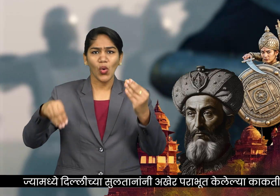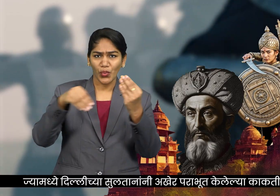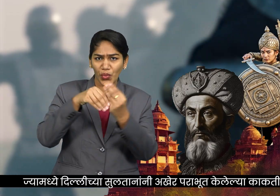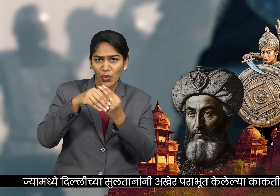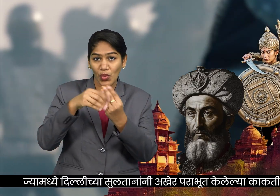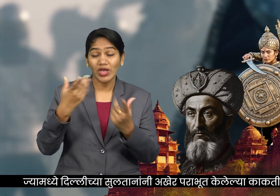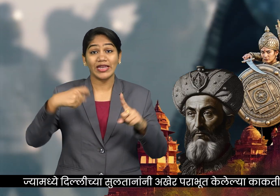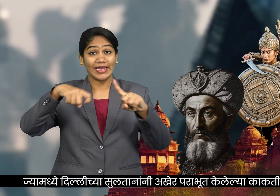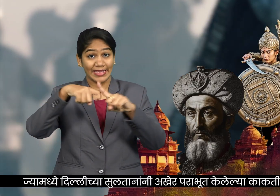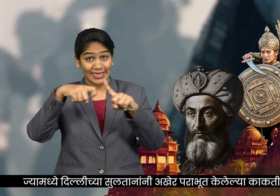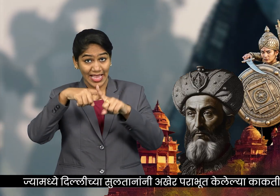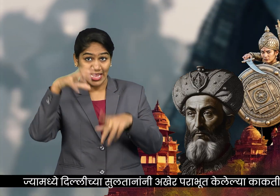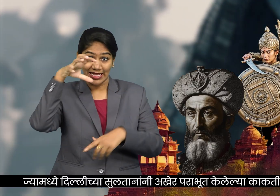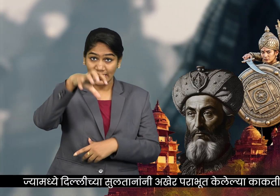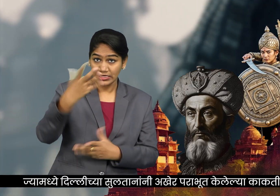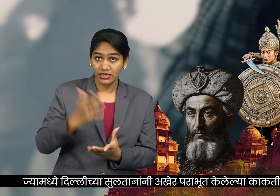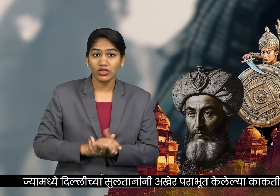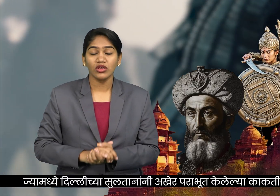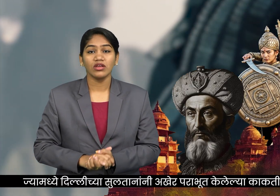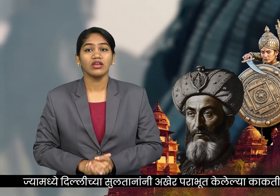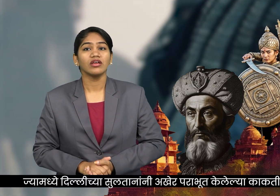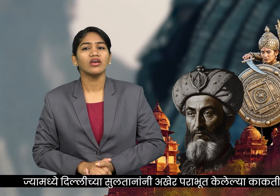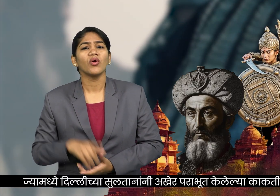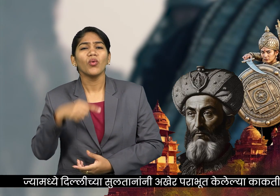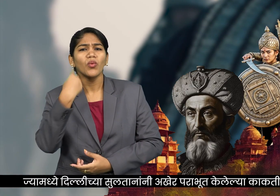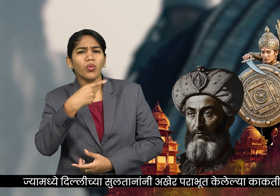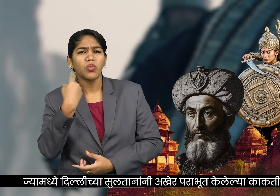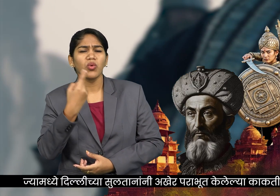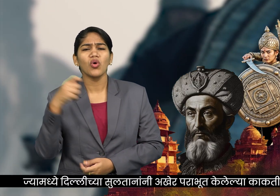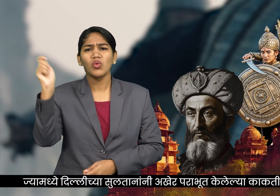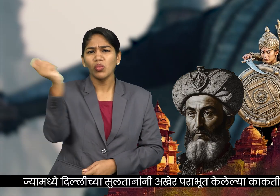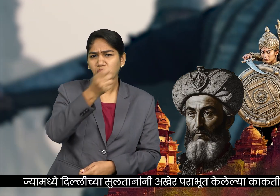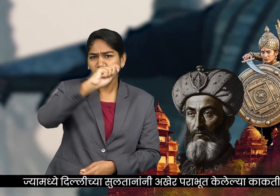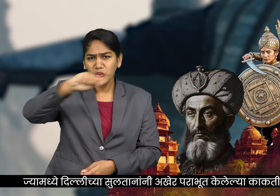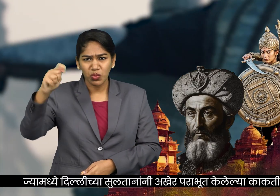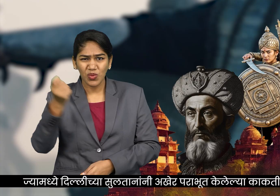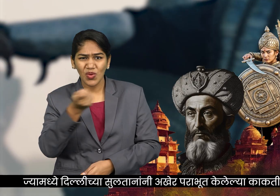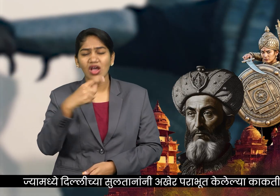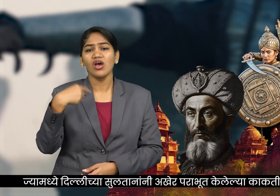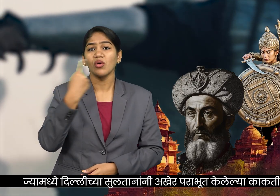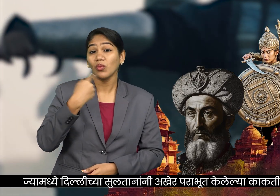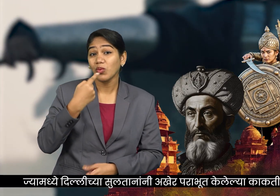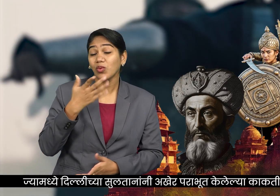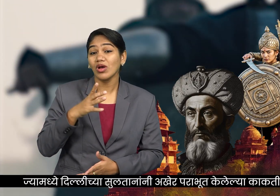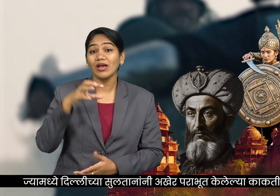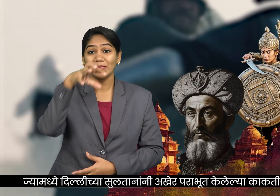ज्यामध्ये दिल्लीच्या सुलतानांनी अखेर पराभूत केलेल्या